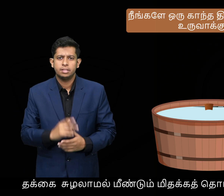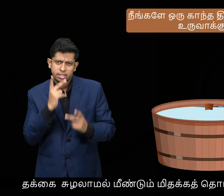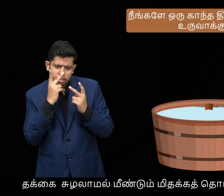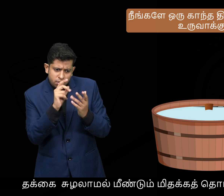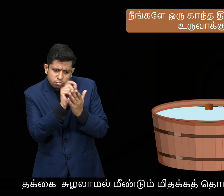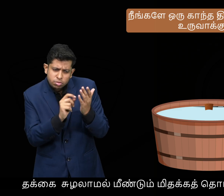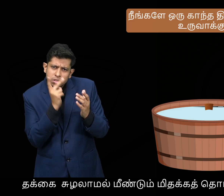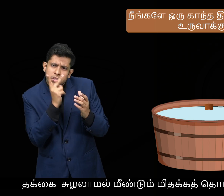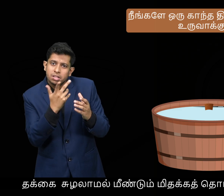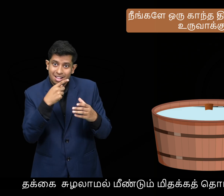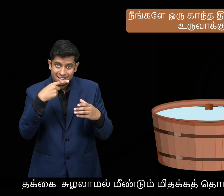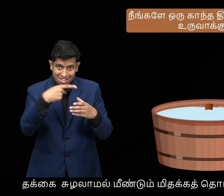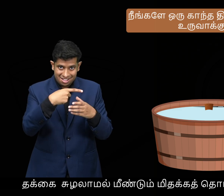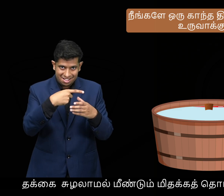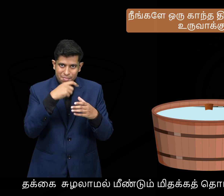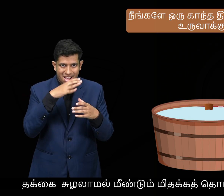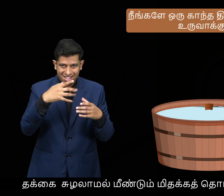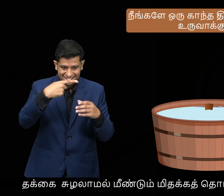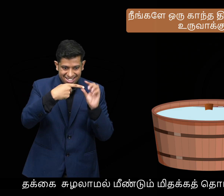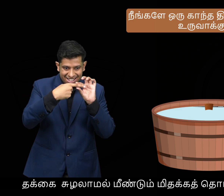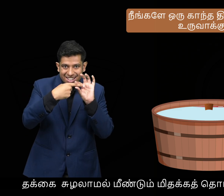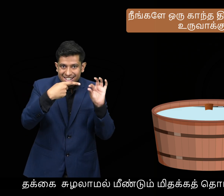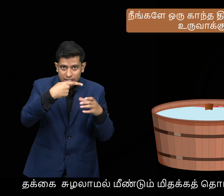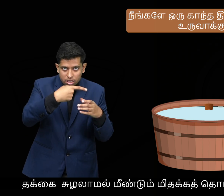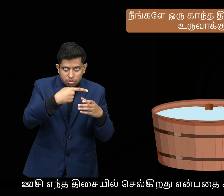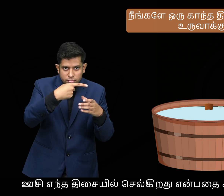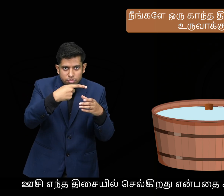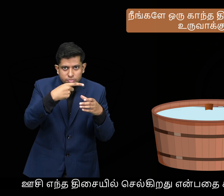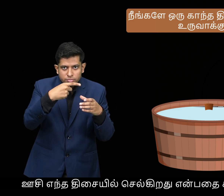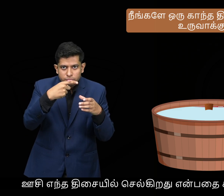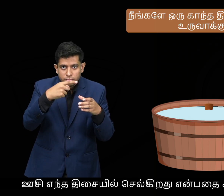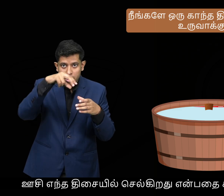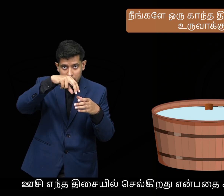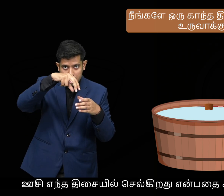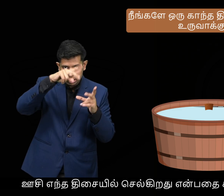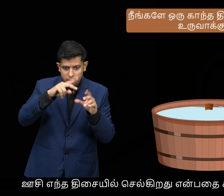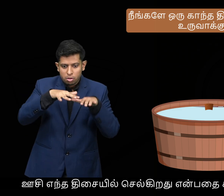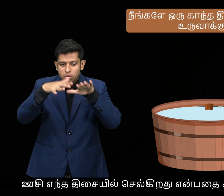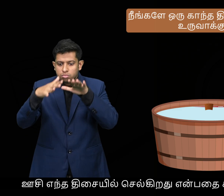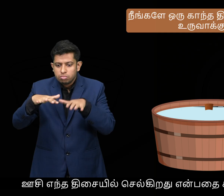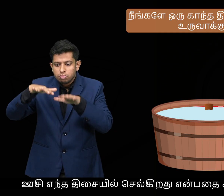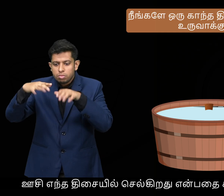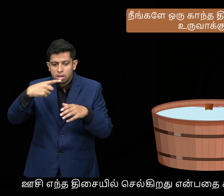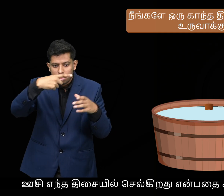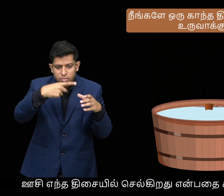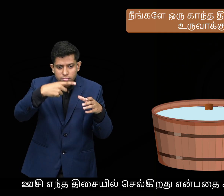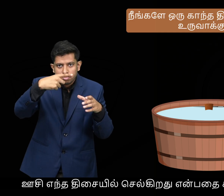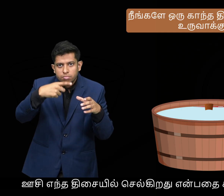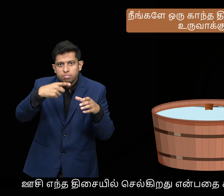தக்கை சுழலாமல் மீண்டும் மிதக்கத் தொடங்கும் போது ஊசி எந்த திசையில் செல்கிறது என்பதை கவனியுங்கள்.